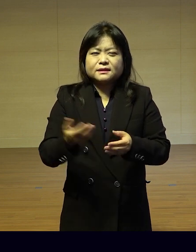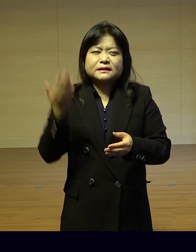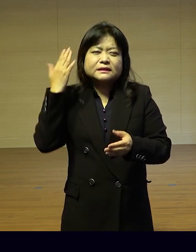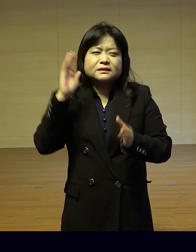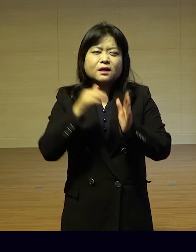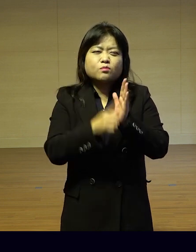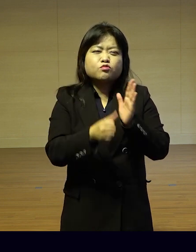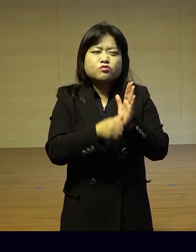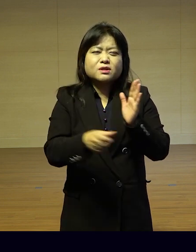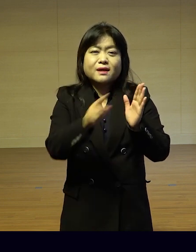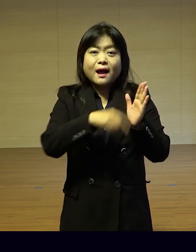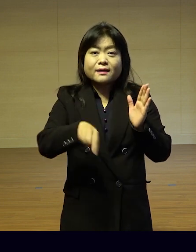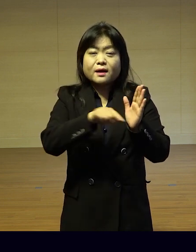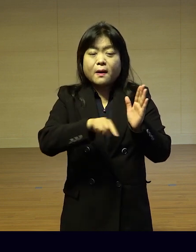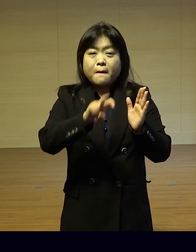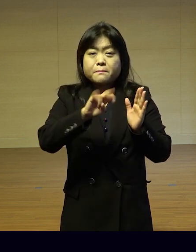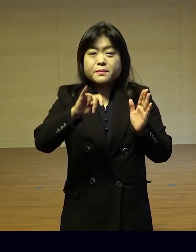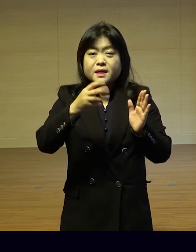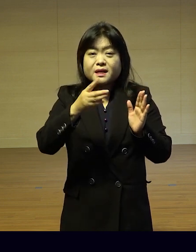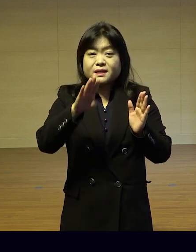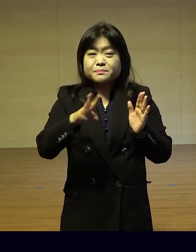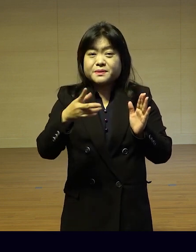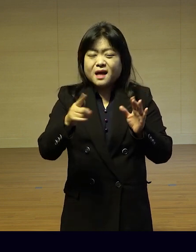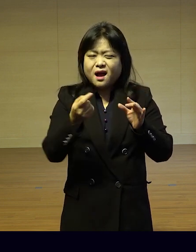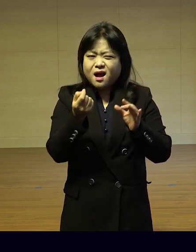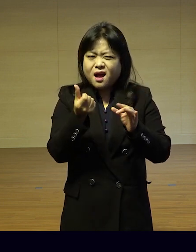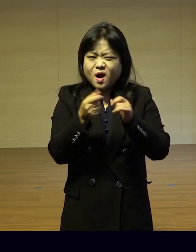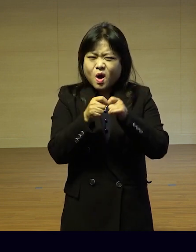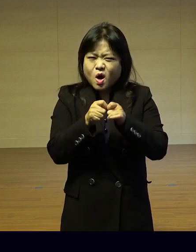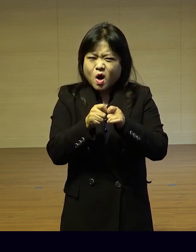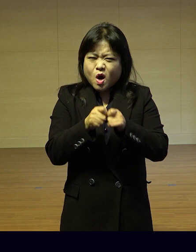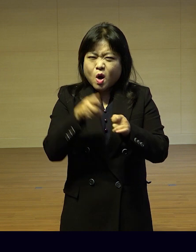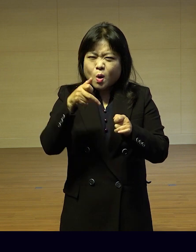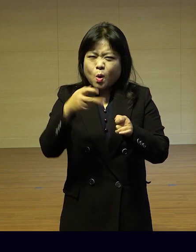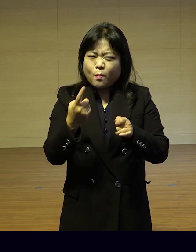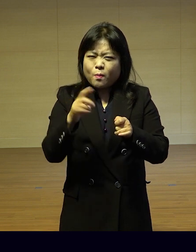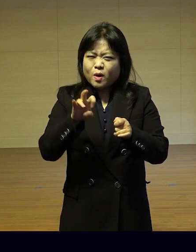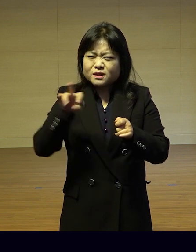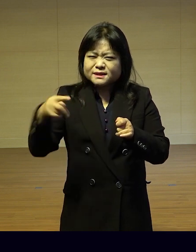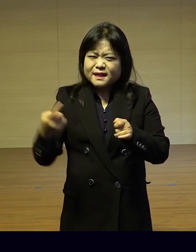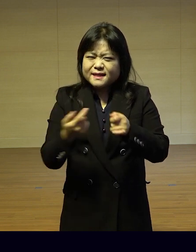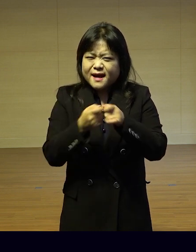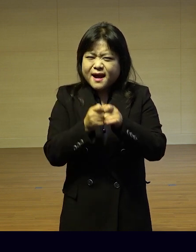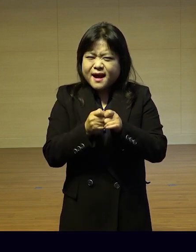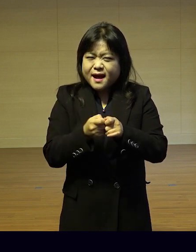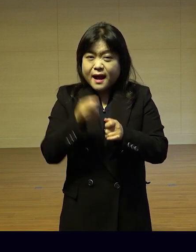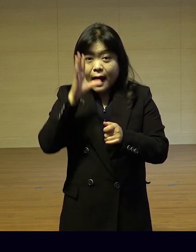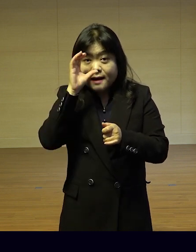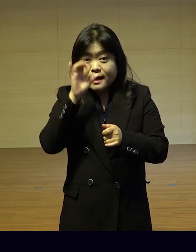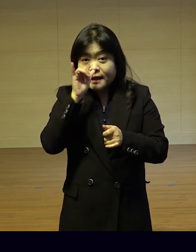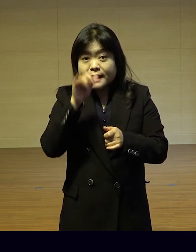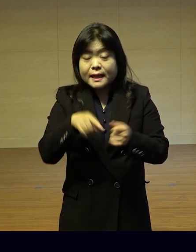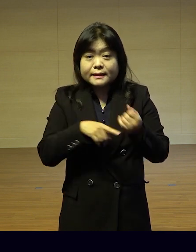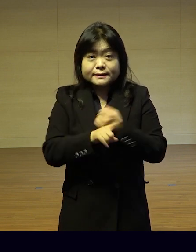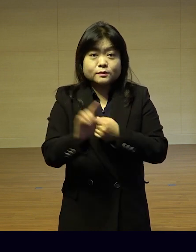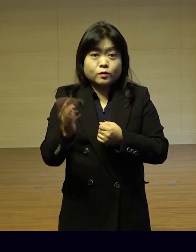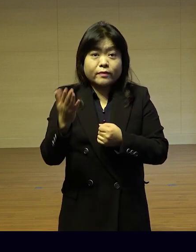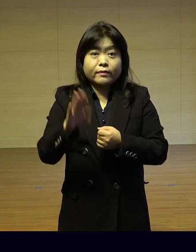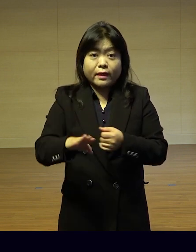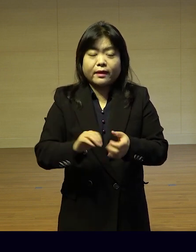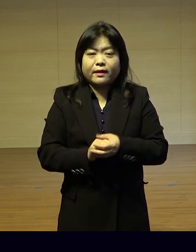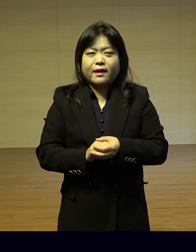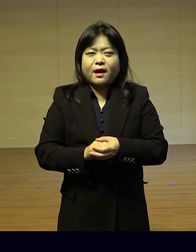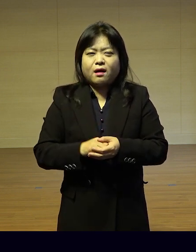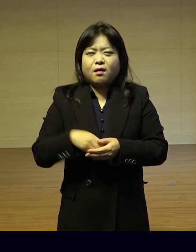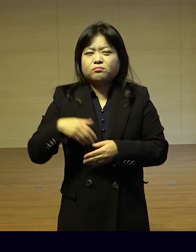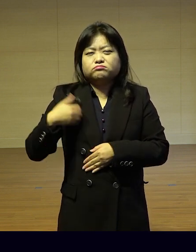물리학의 미립자론, 코퍼스리라고 하는 어떤 알갱이가 있다. 그것을 지시하는 것이라고 볼 수 있는데